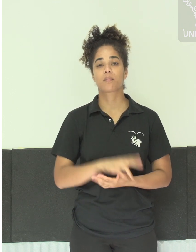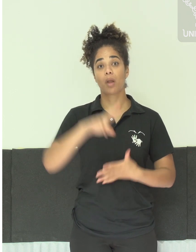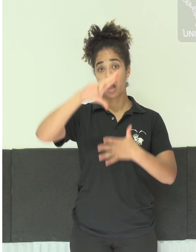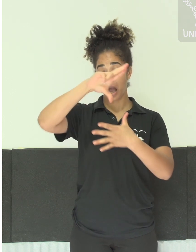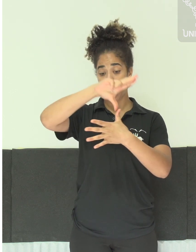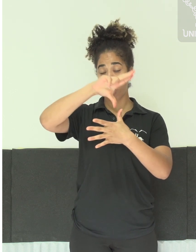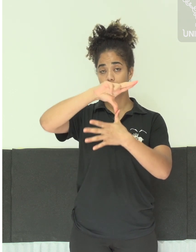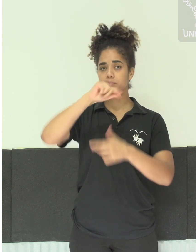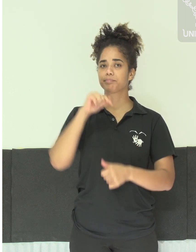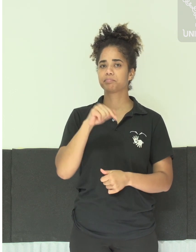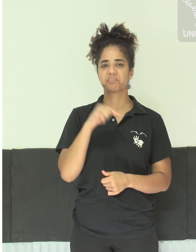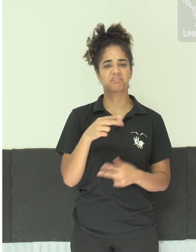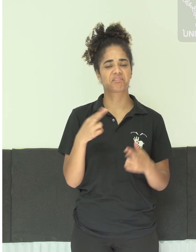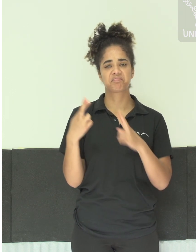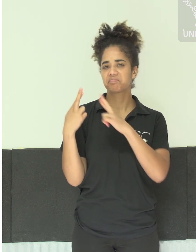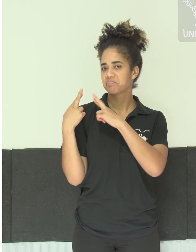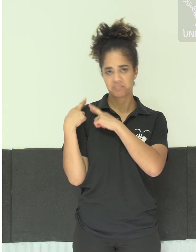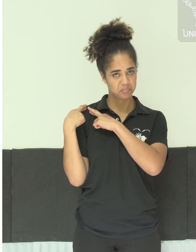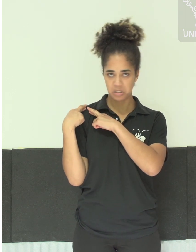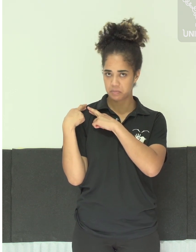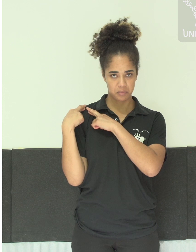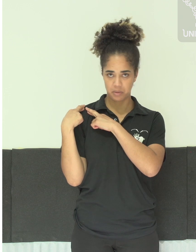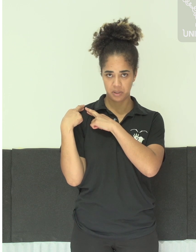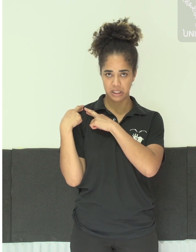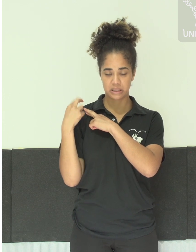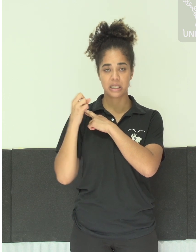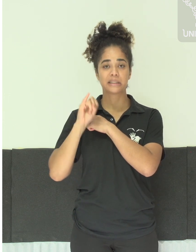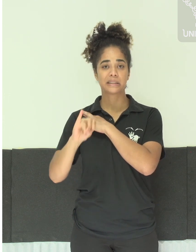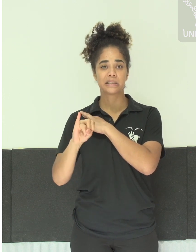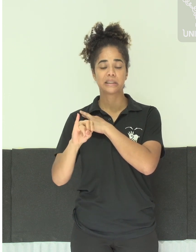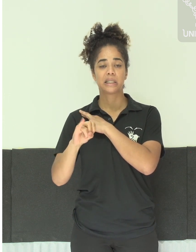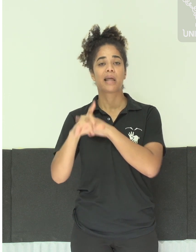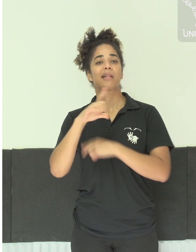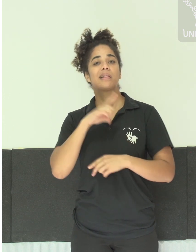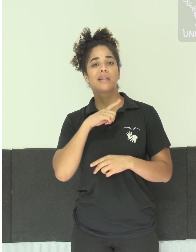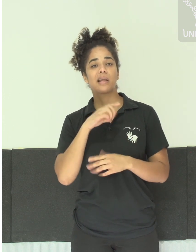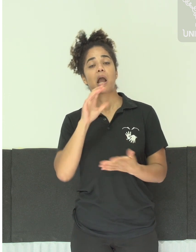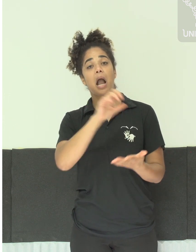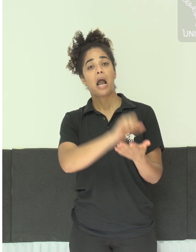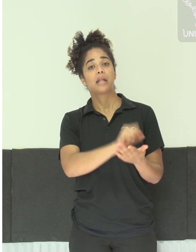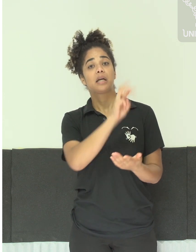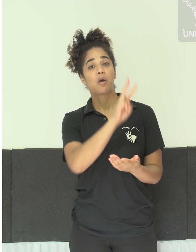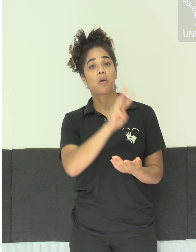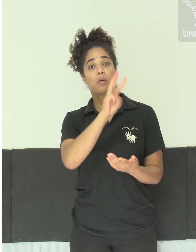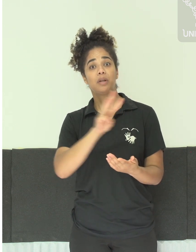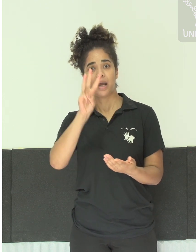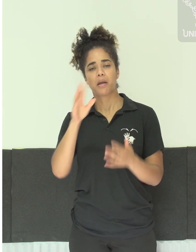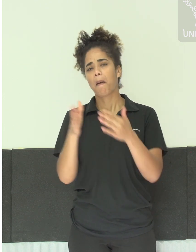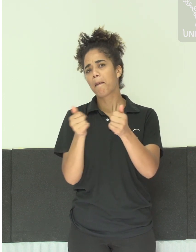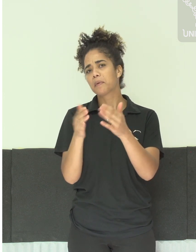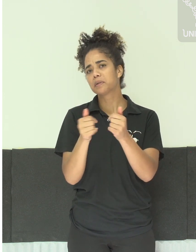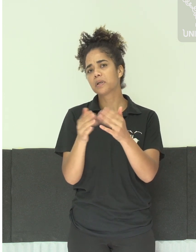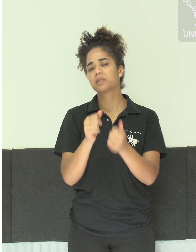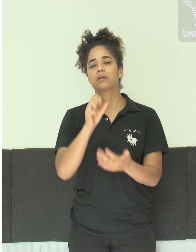se responsabilizará por solicitações de cadastro online e solicitações